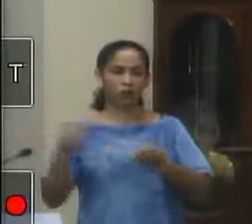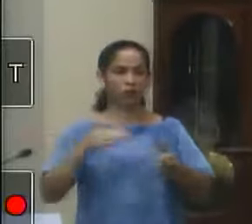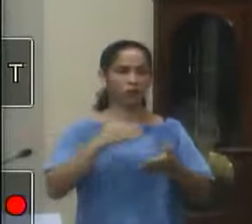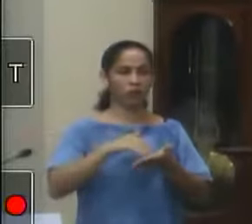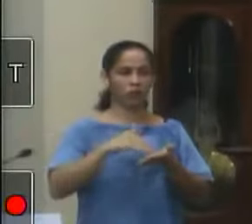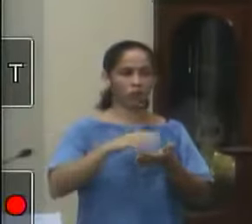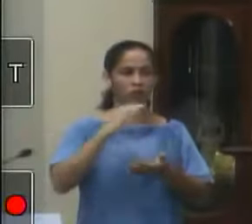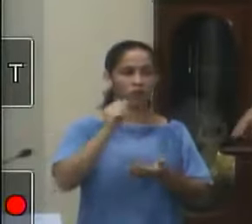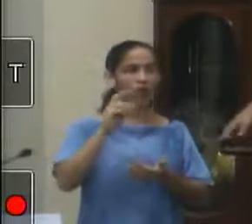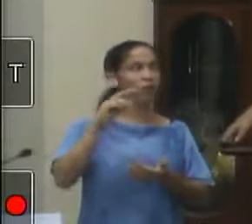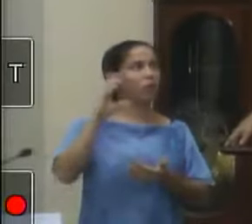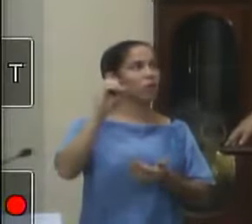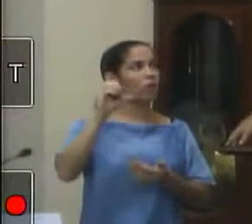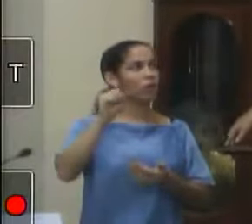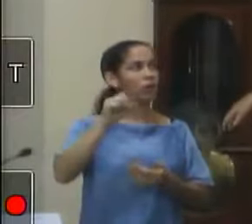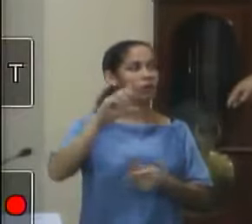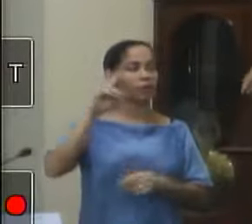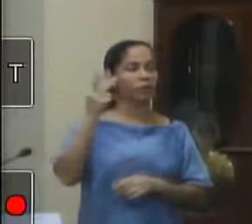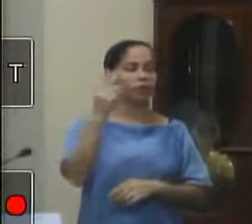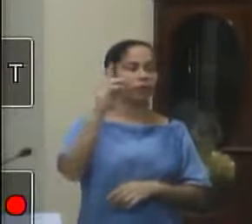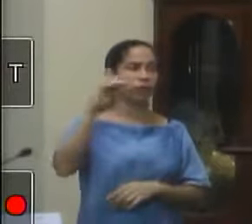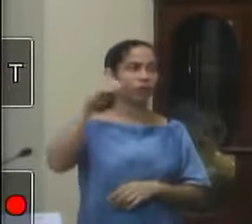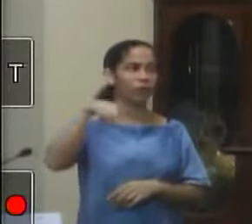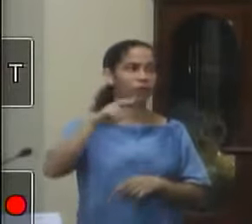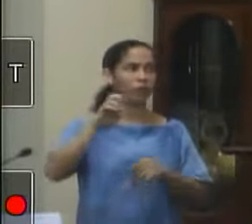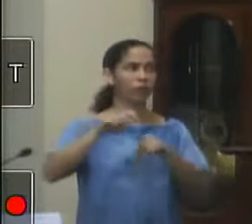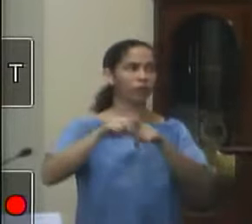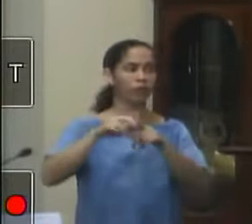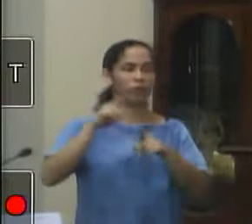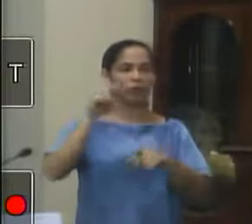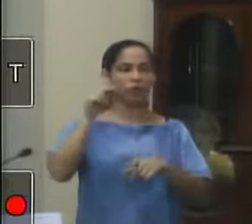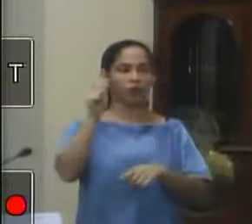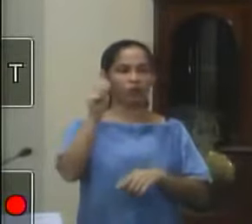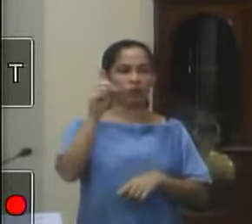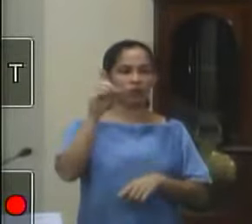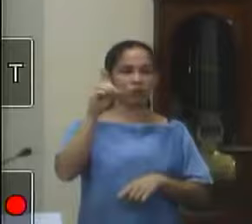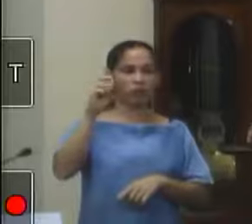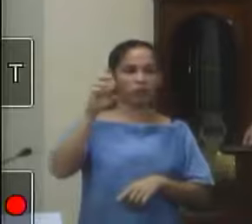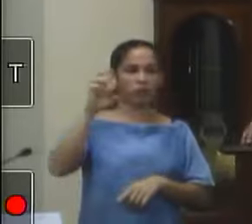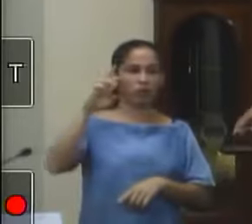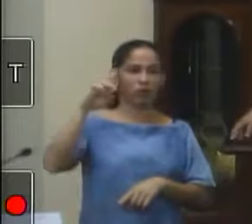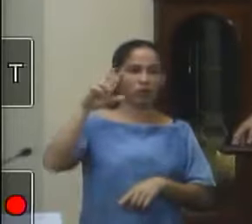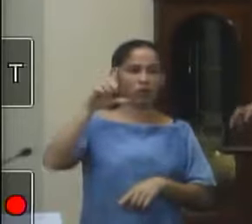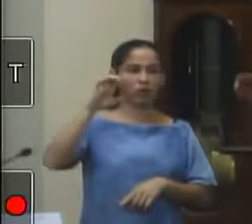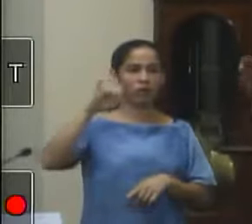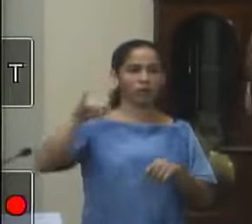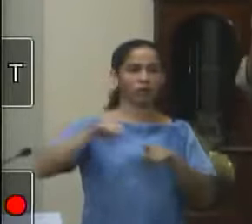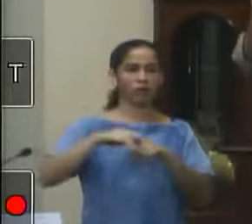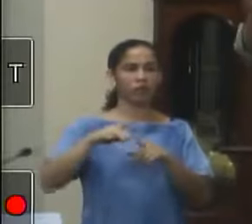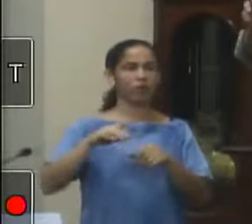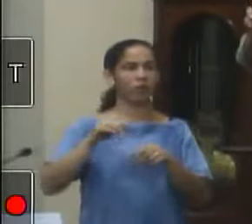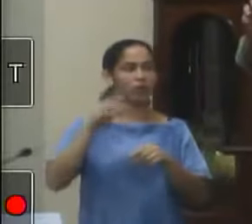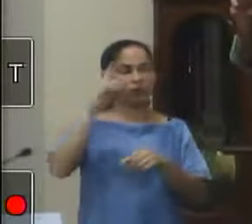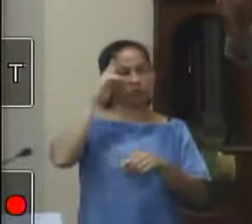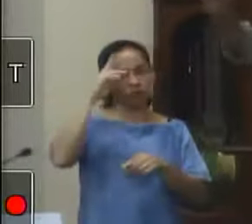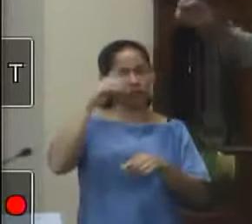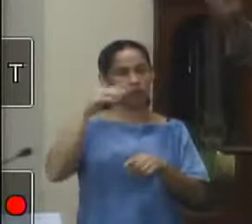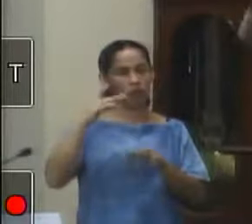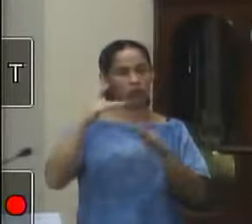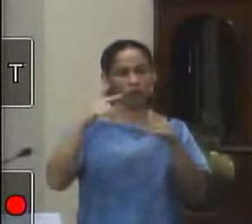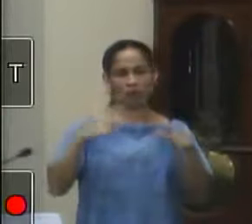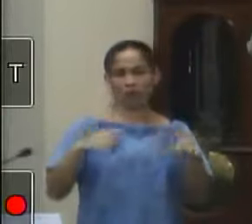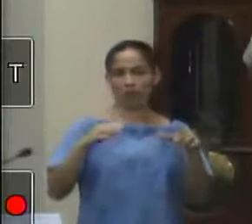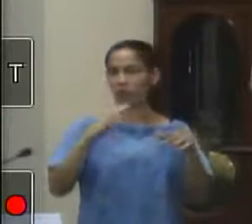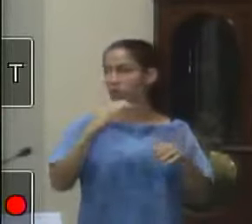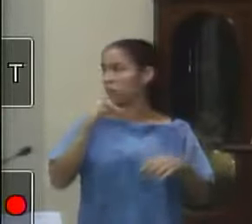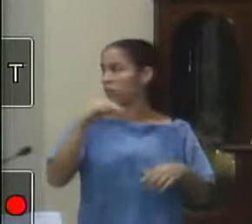Barros Machado, convocou aqui o Vanderlei, que é o responsável, o coordenador dos cemitérios, ou seja, para ouvir os